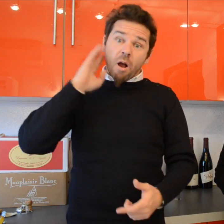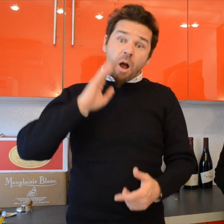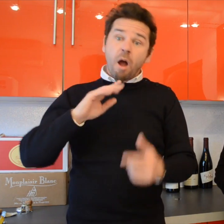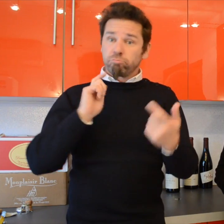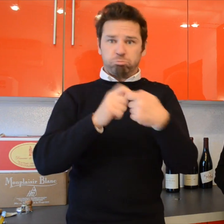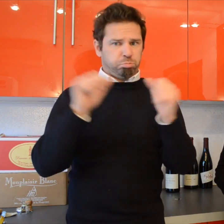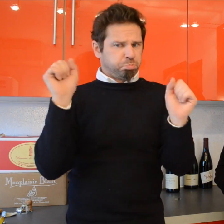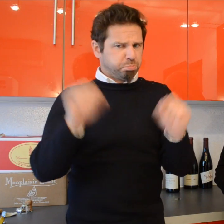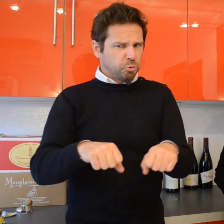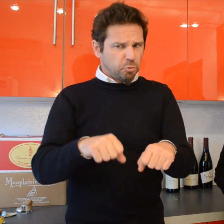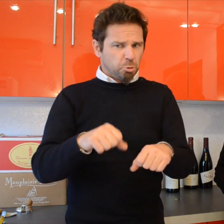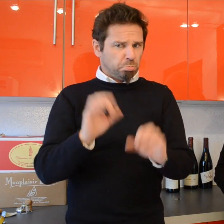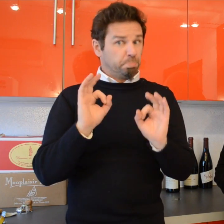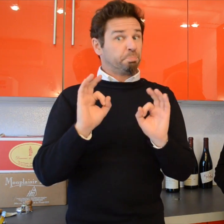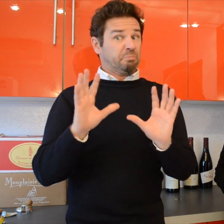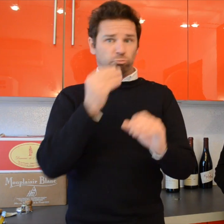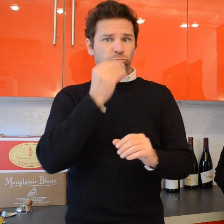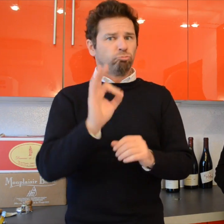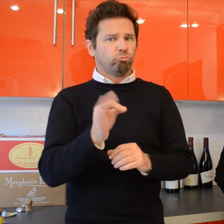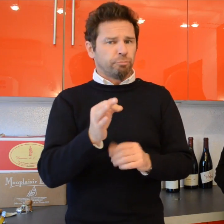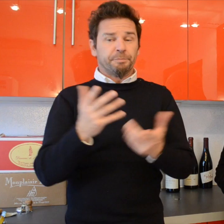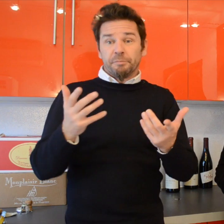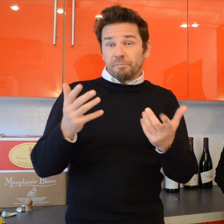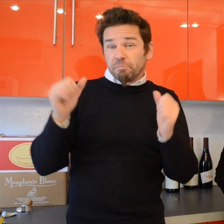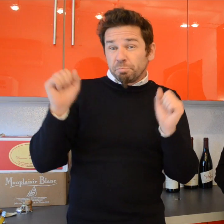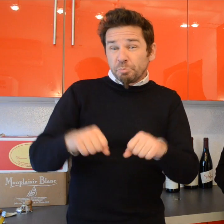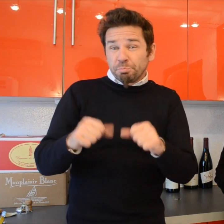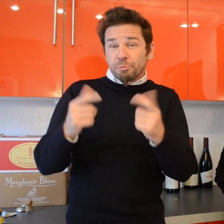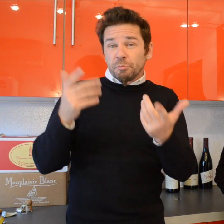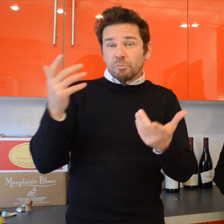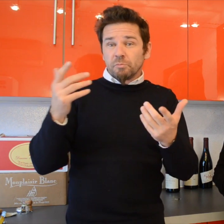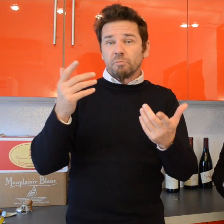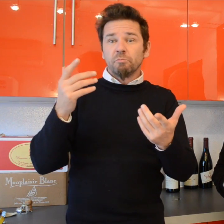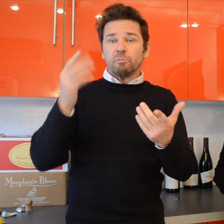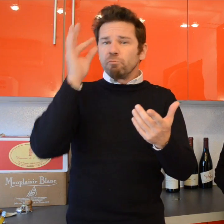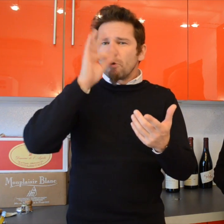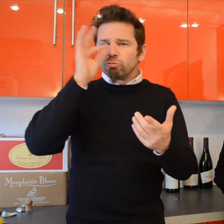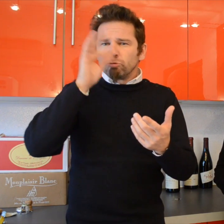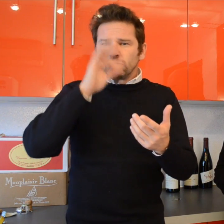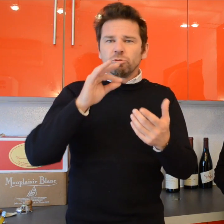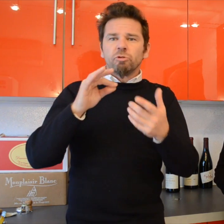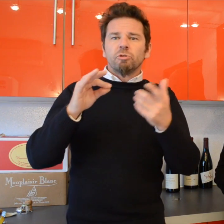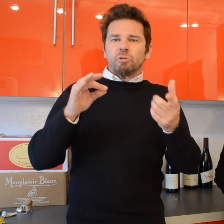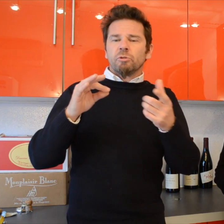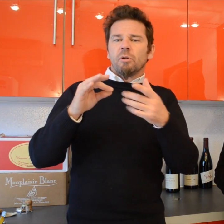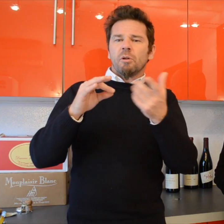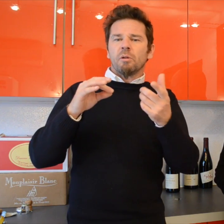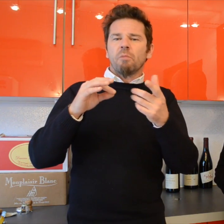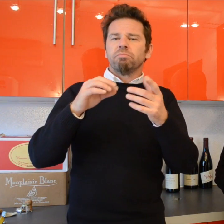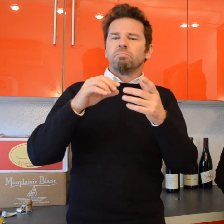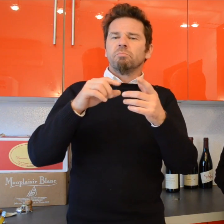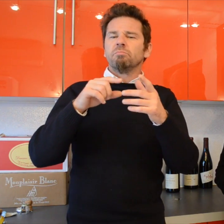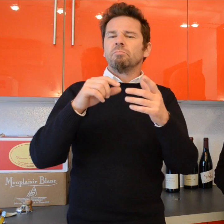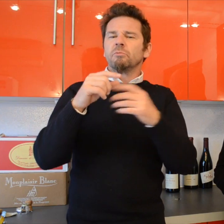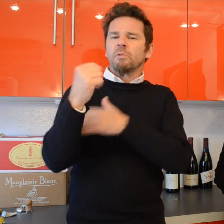éventuellement, très bien, qui va avec des fromages à pâte persillée, des roquefort, ou quelque